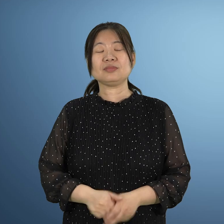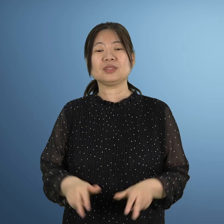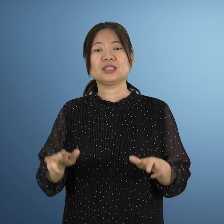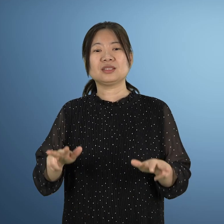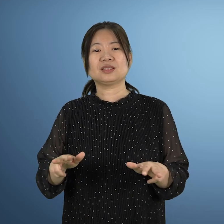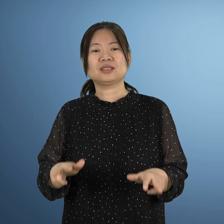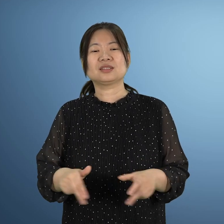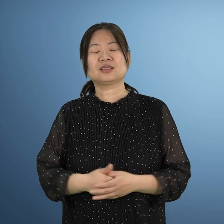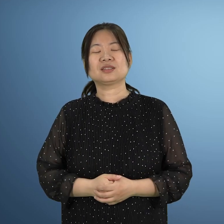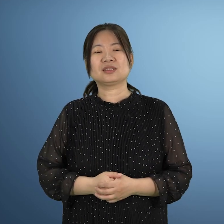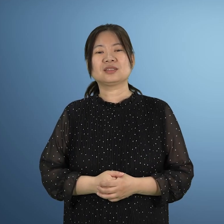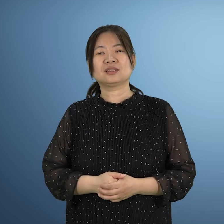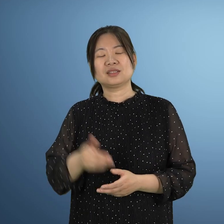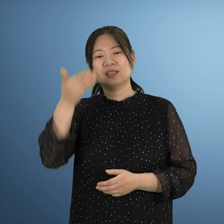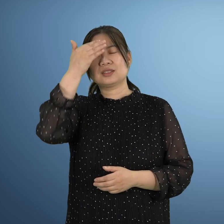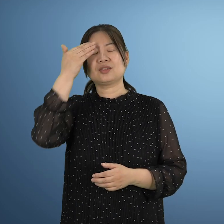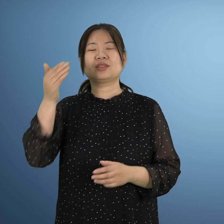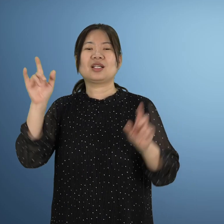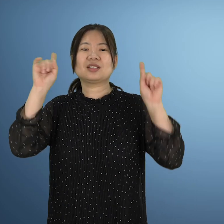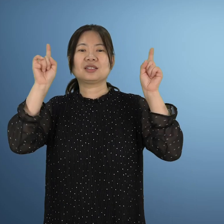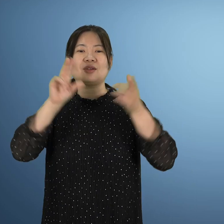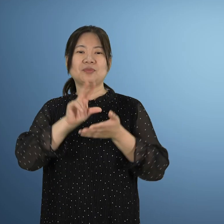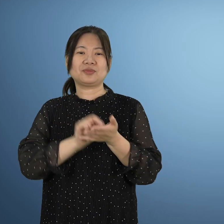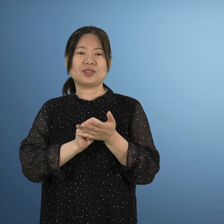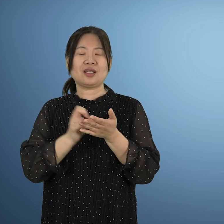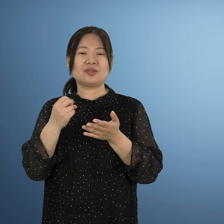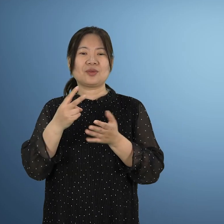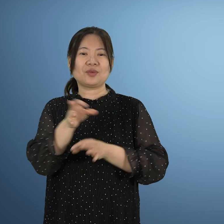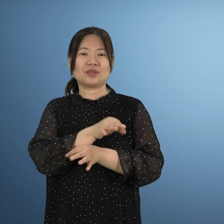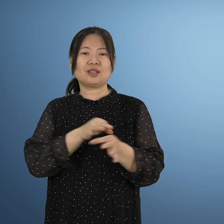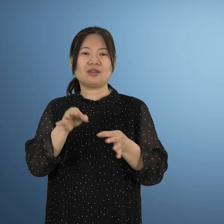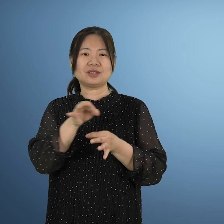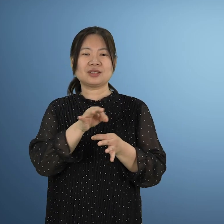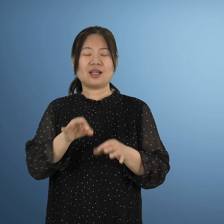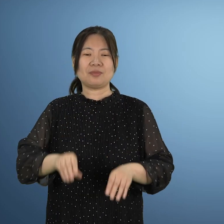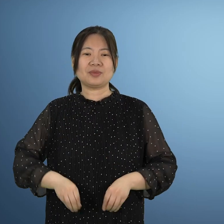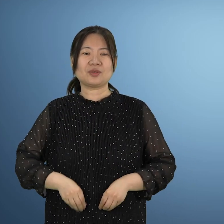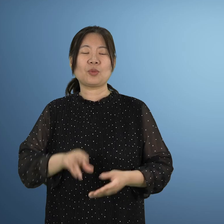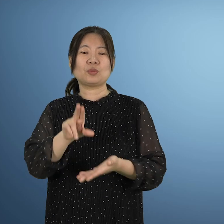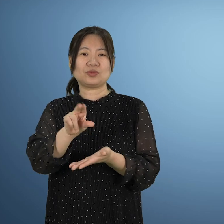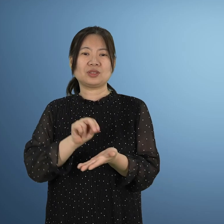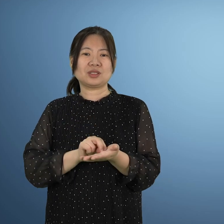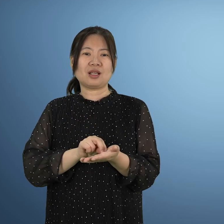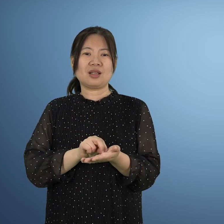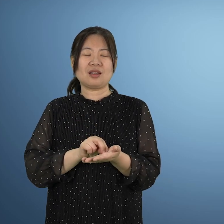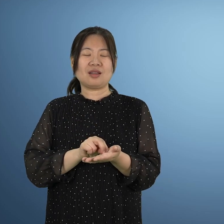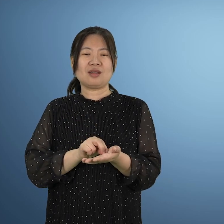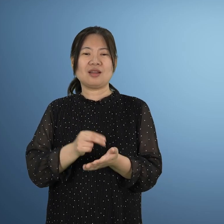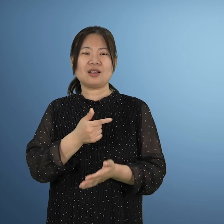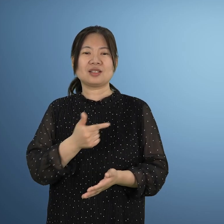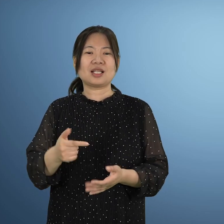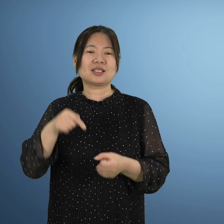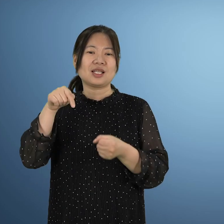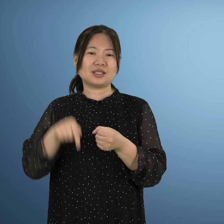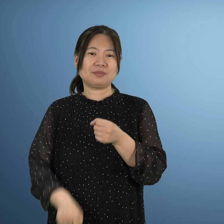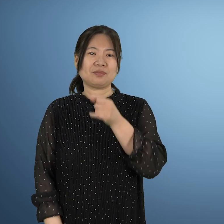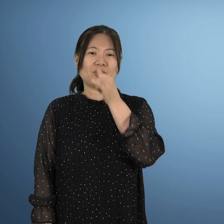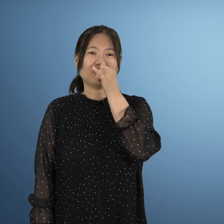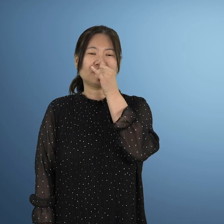지금 청년들의 실업 문제와 경제적인 빈곤의 문제는 굉장히